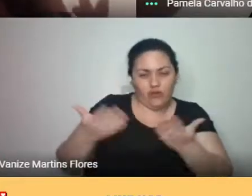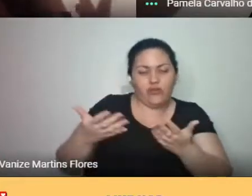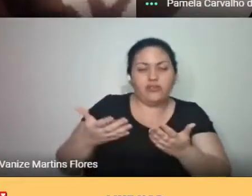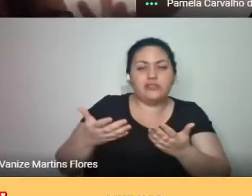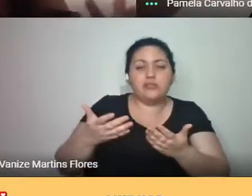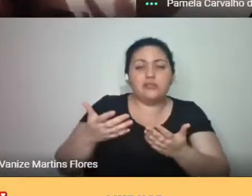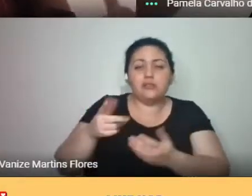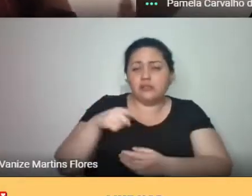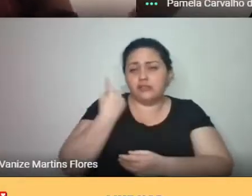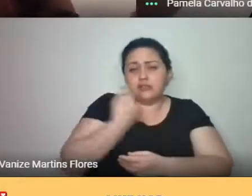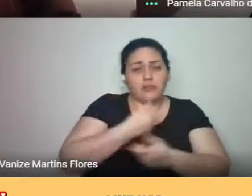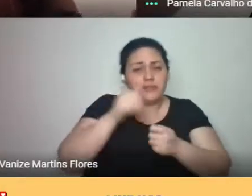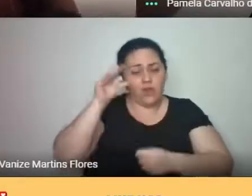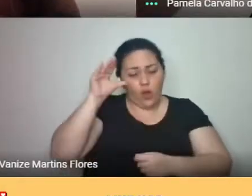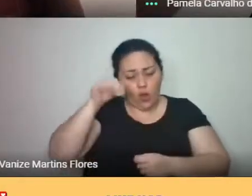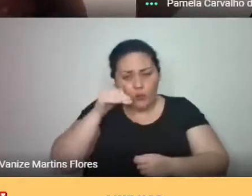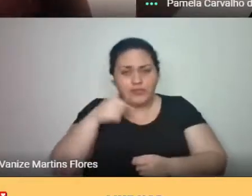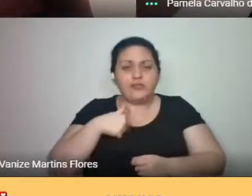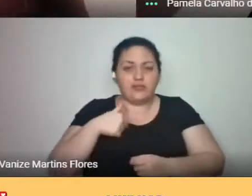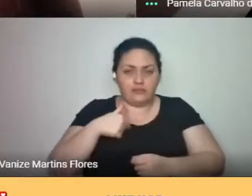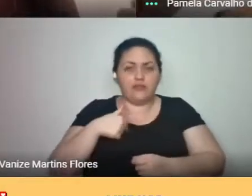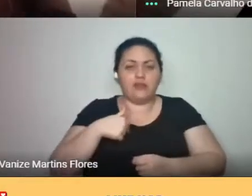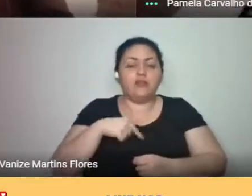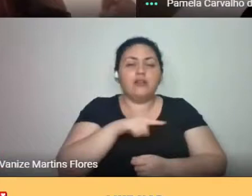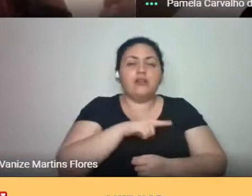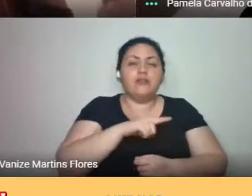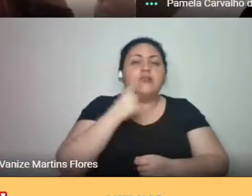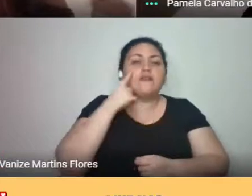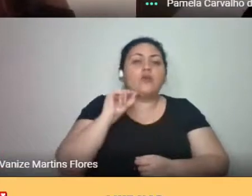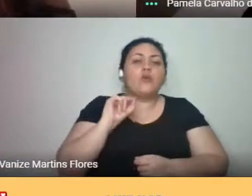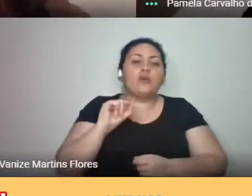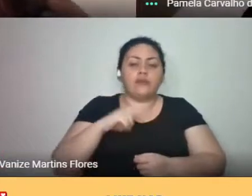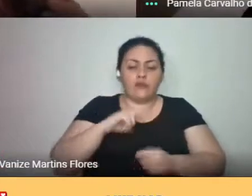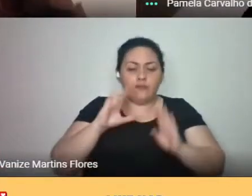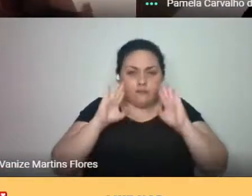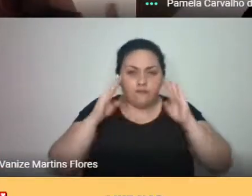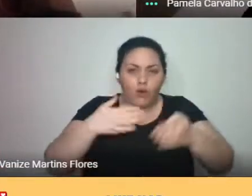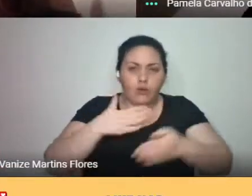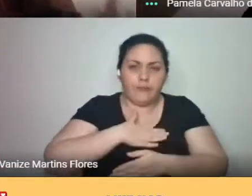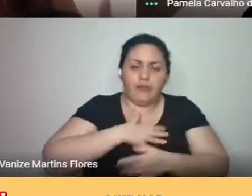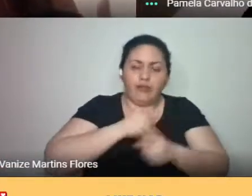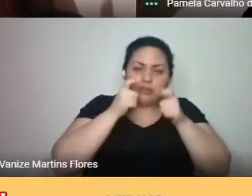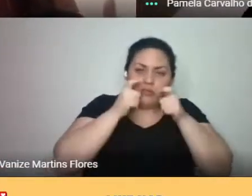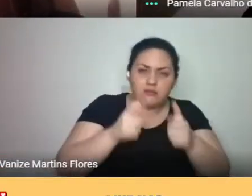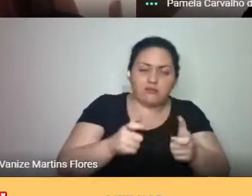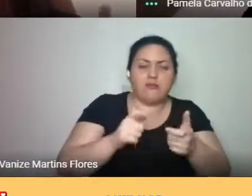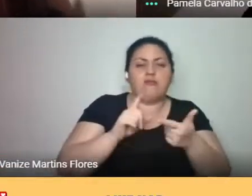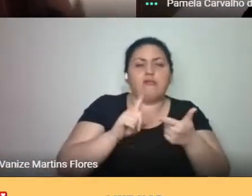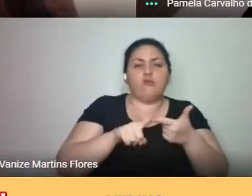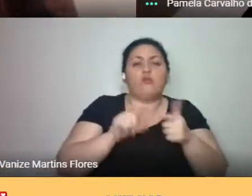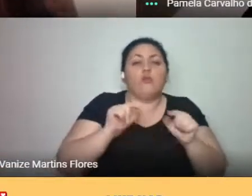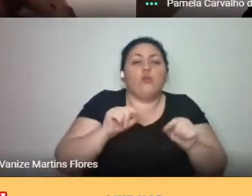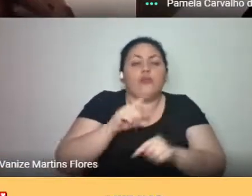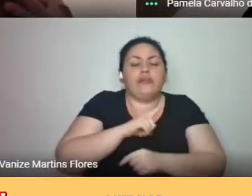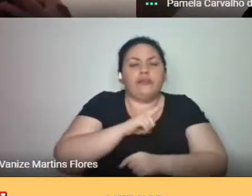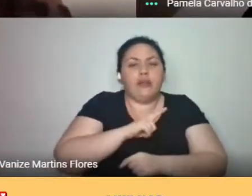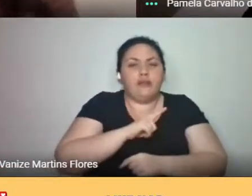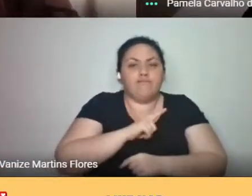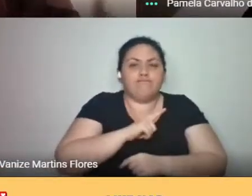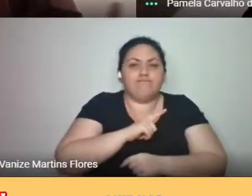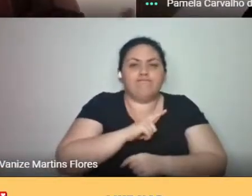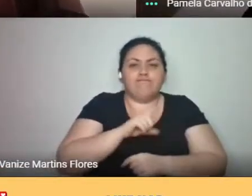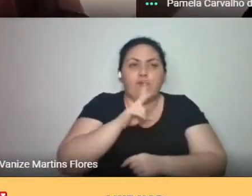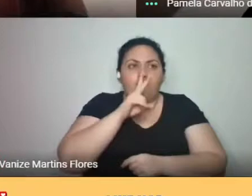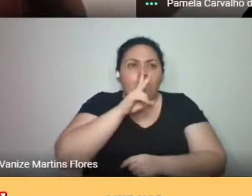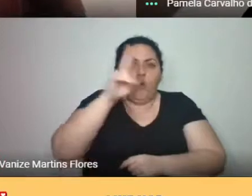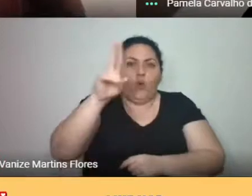está indo o foco da minha atenção, né? O que está em excesso, qual é o meu sentimento nesse momento? É uma sensação de sobrecarga,